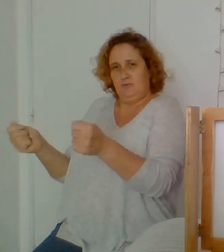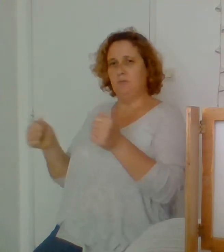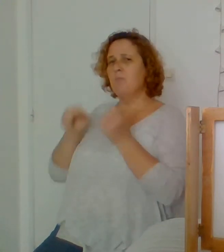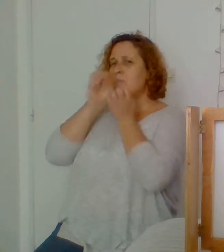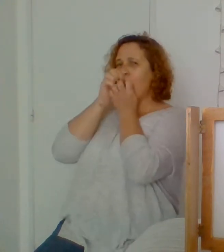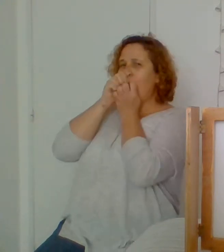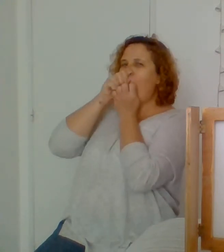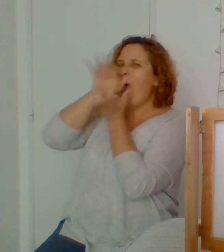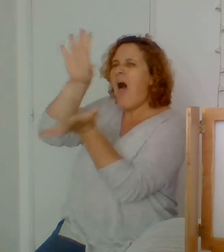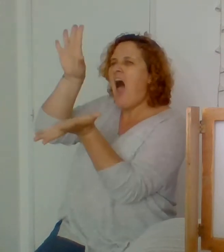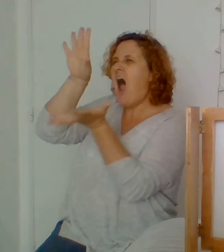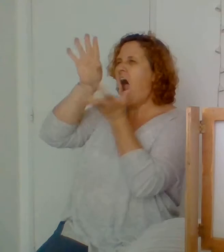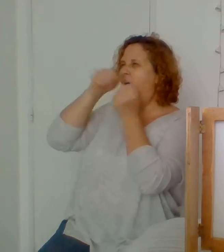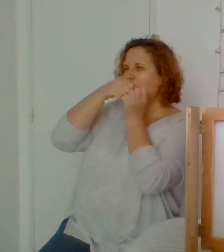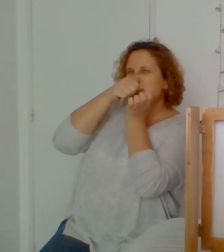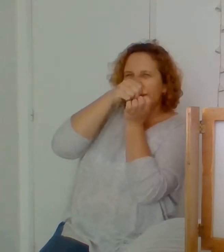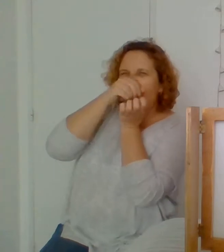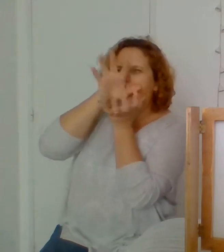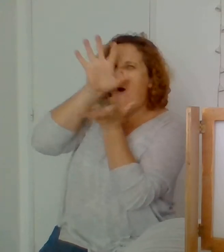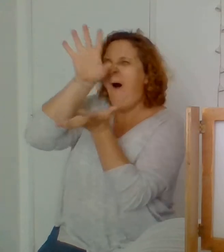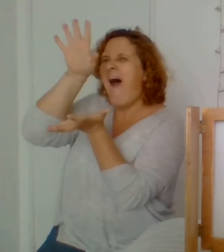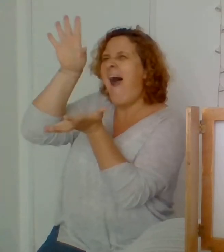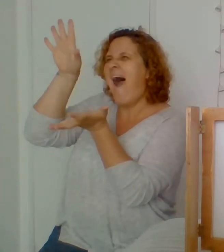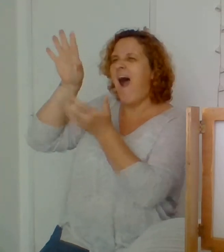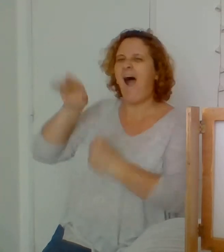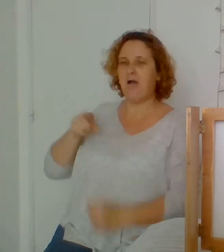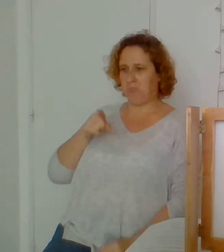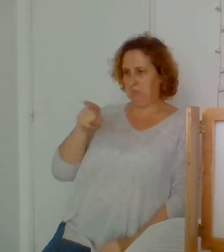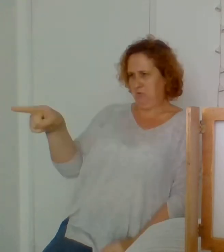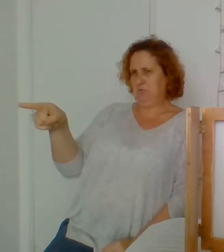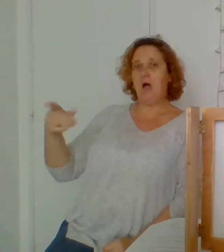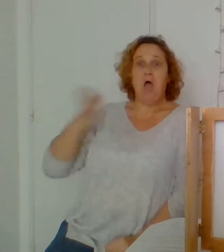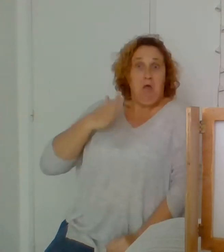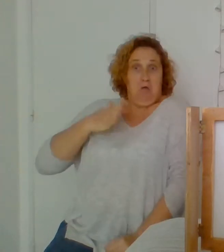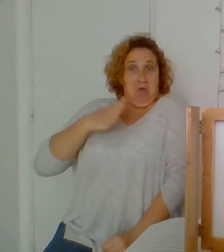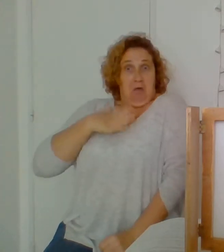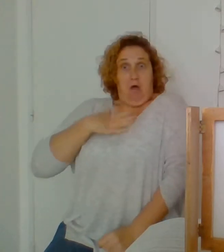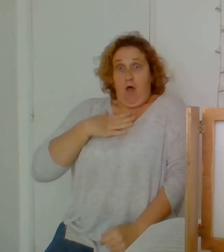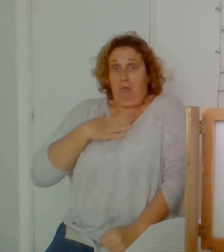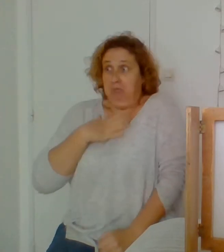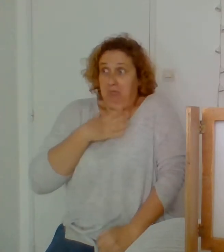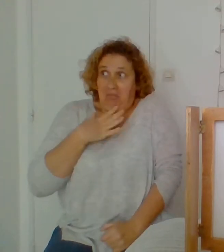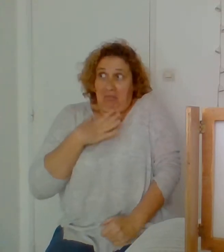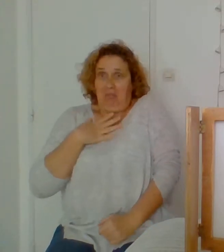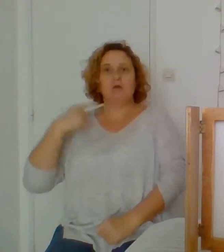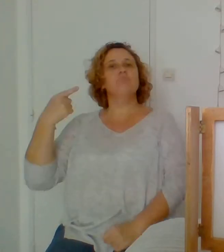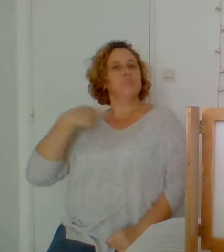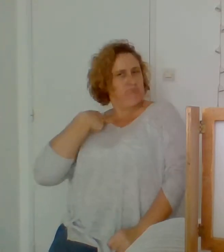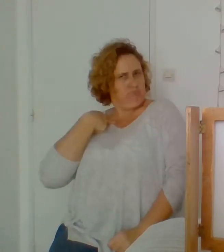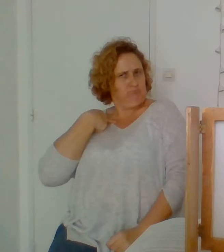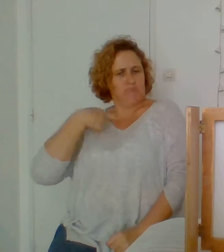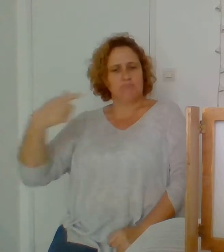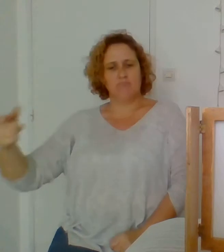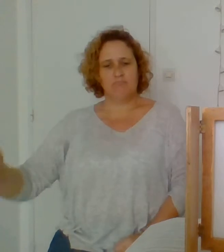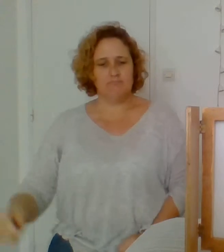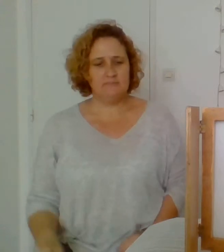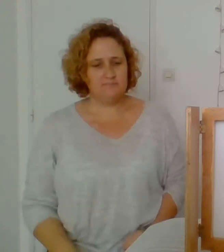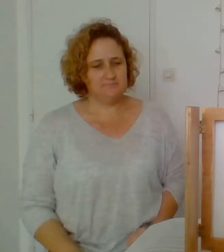quand je rugirai tu auras très peur de moi